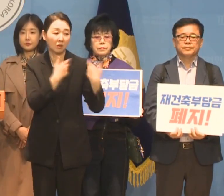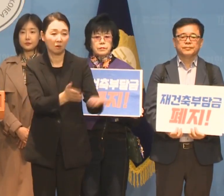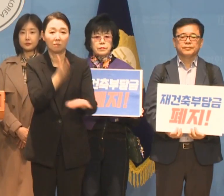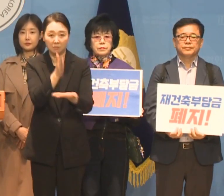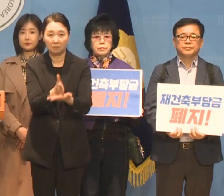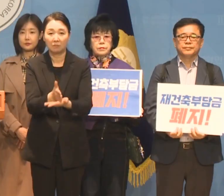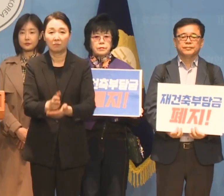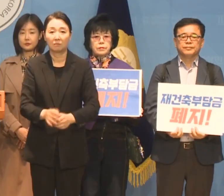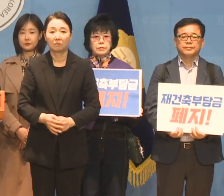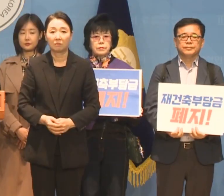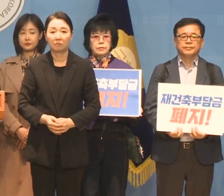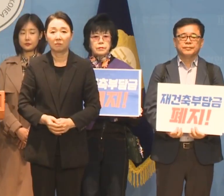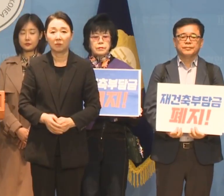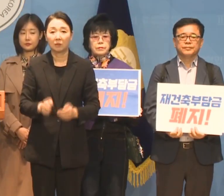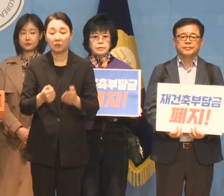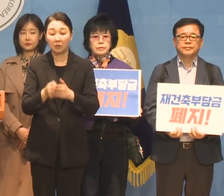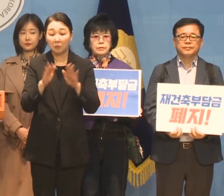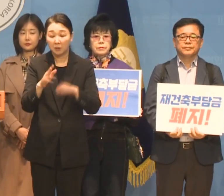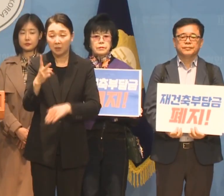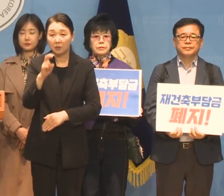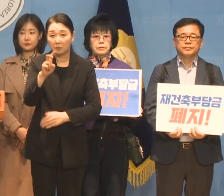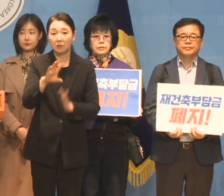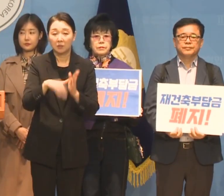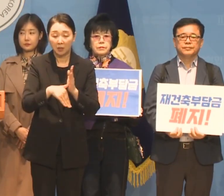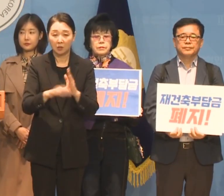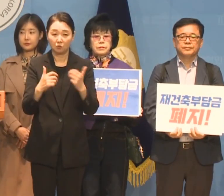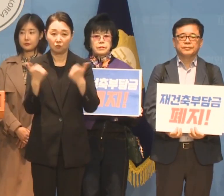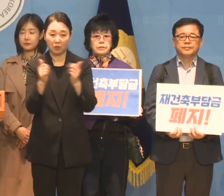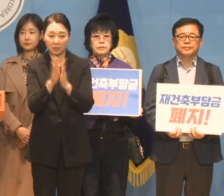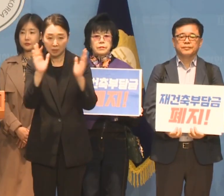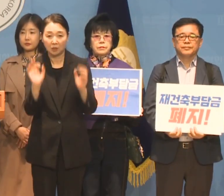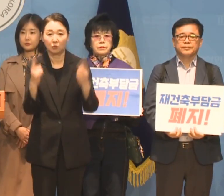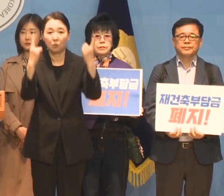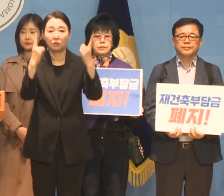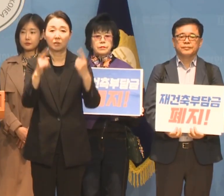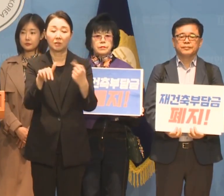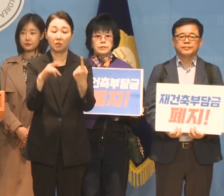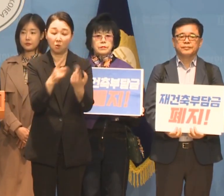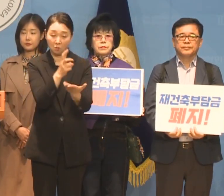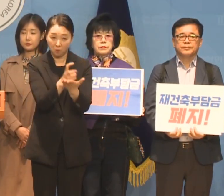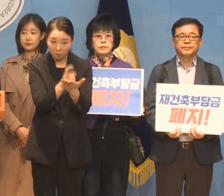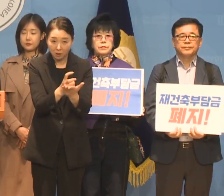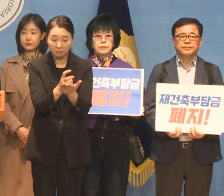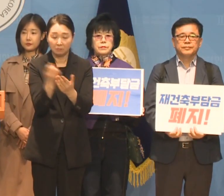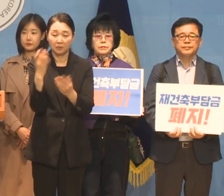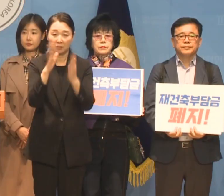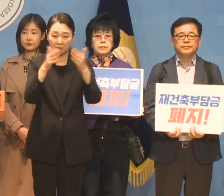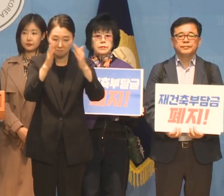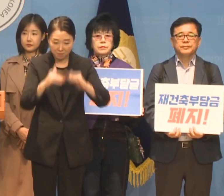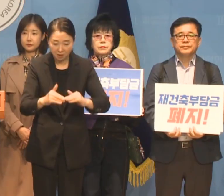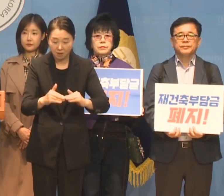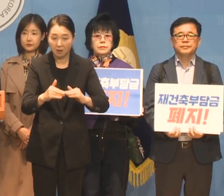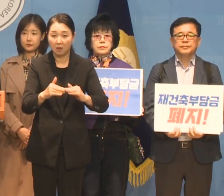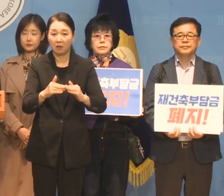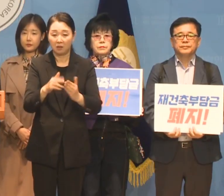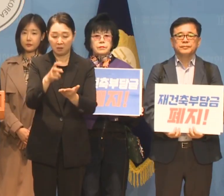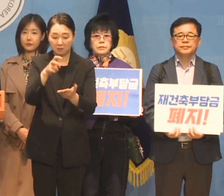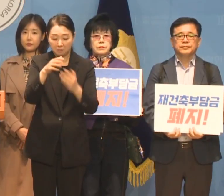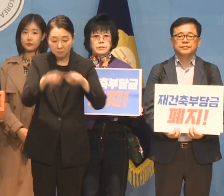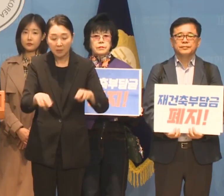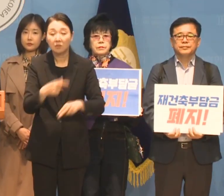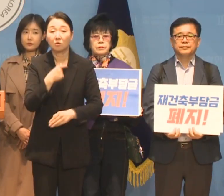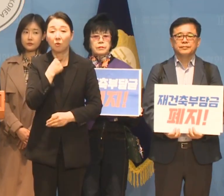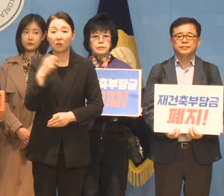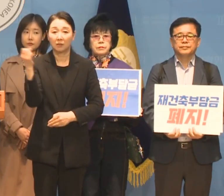안 됩니다. 그래서 저는 22대 국회 시작과 동시에 1호 법안으로 재건축 폐지, 즉